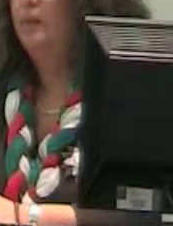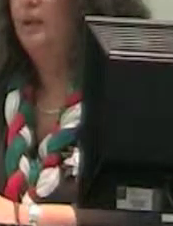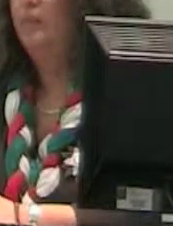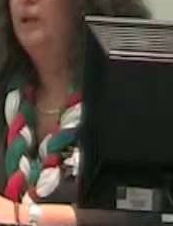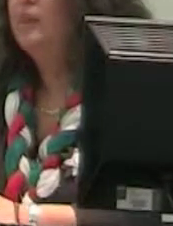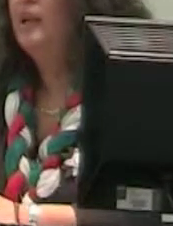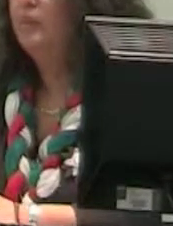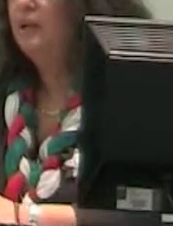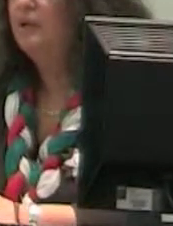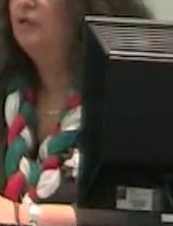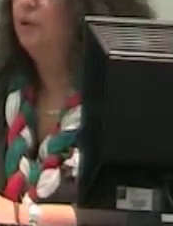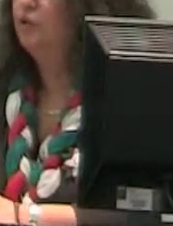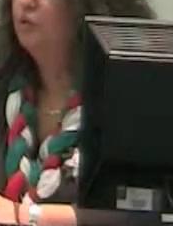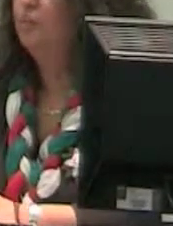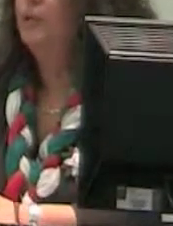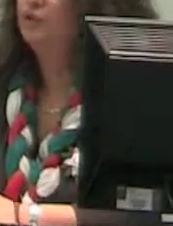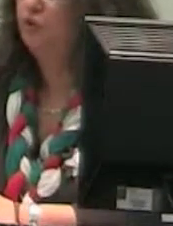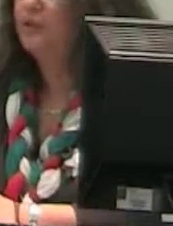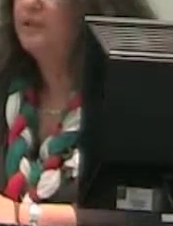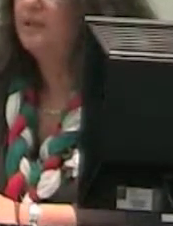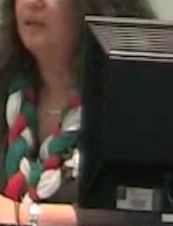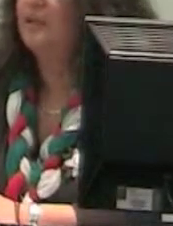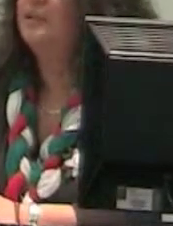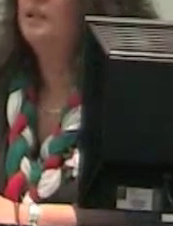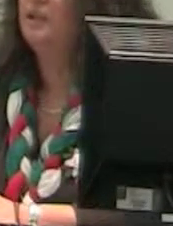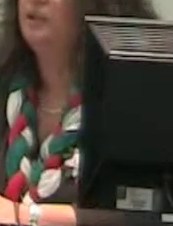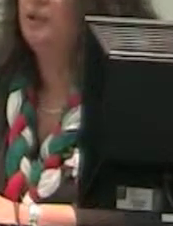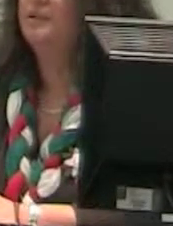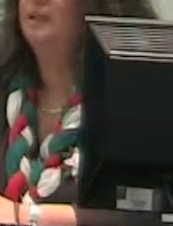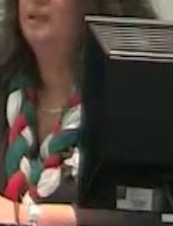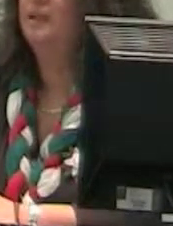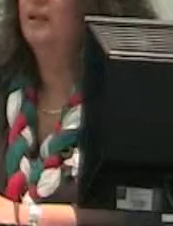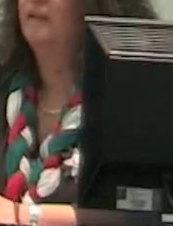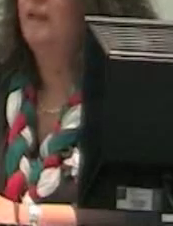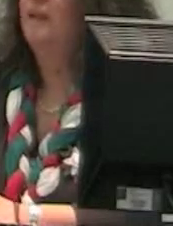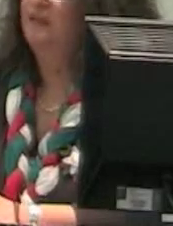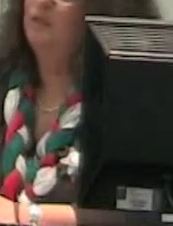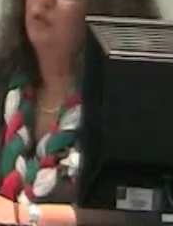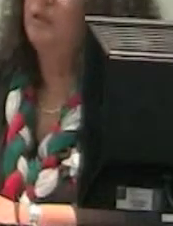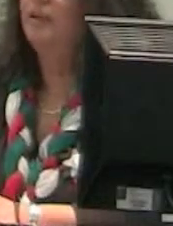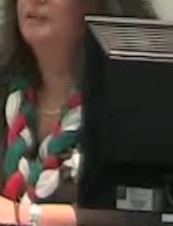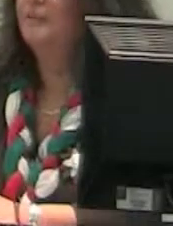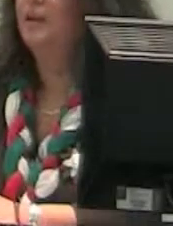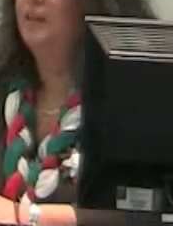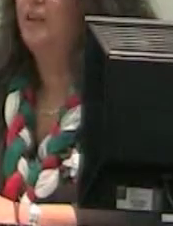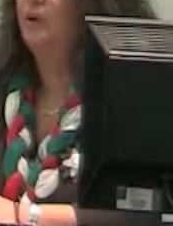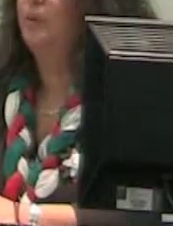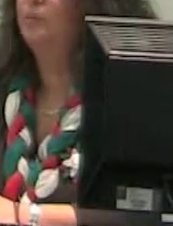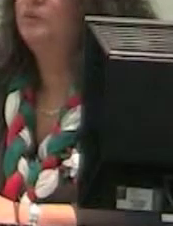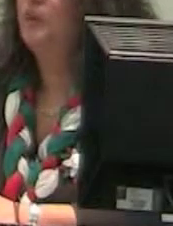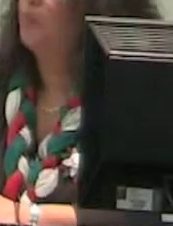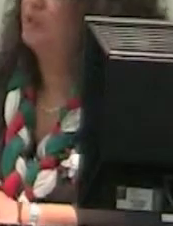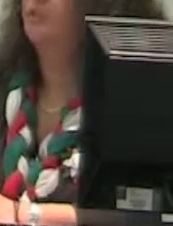merece la pena. Merece la pena, sobre todo, por la sonrisa de ese niño y de esa niña. Luego ya, si me queréis